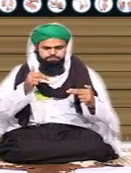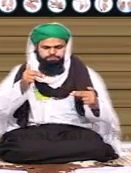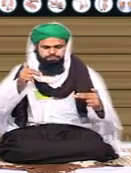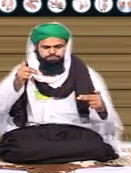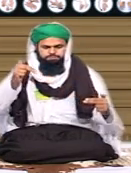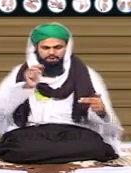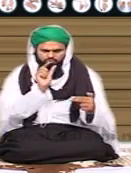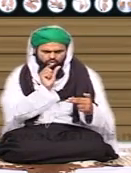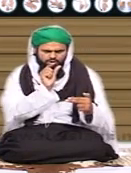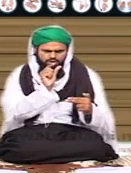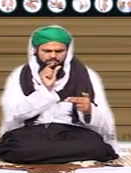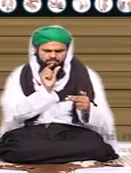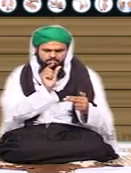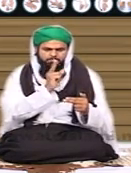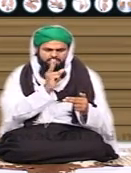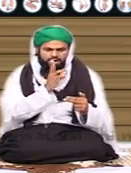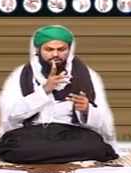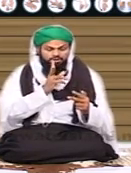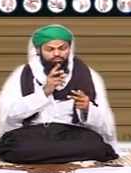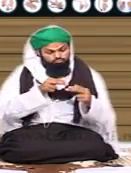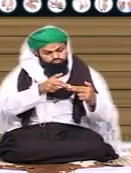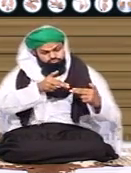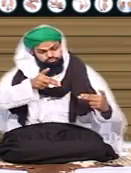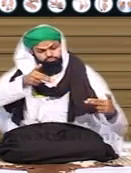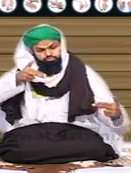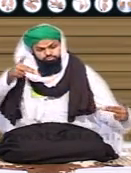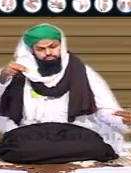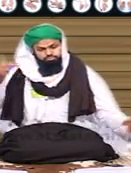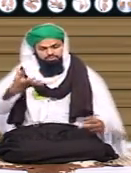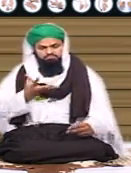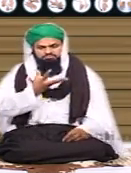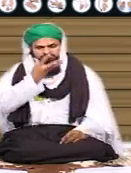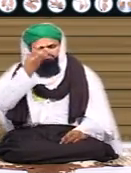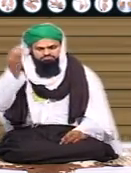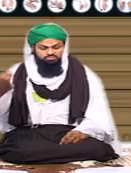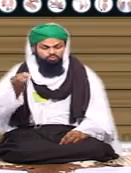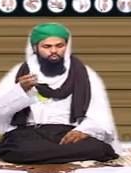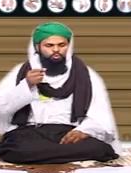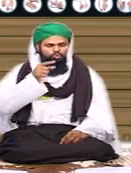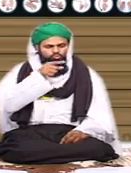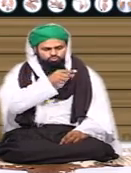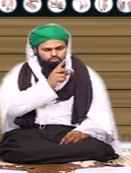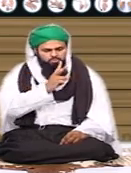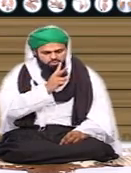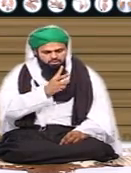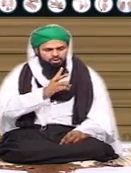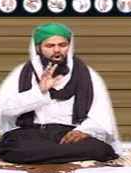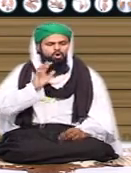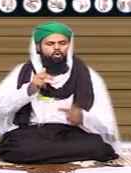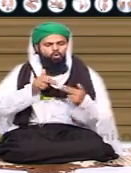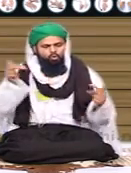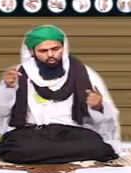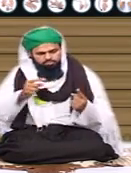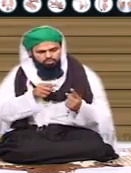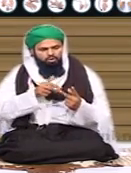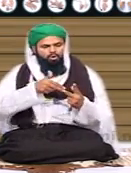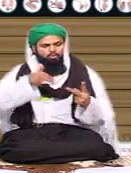مرچ مسالہ لگا کر بنا سجا کر اس کے آگے پیش کیا جاتا ہے کہ تیرے بارے میں تو اس نے اتنوں کہا، تیرے بارے میں تو یہ بھی